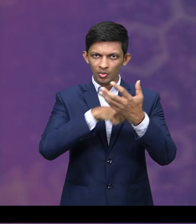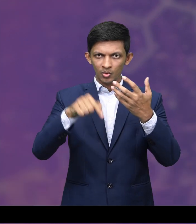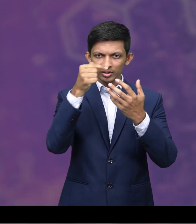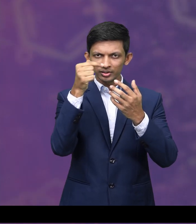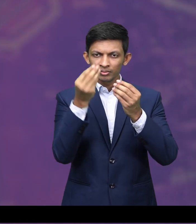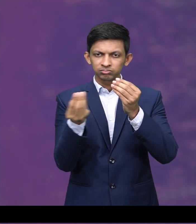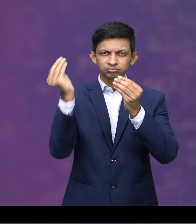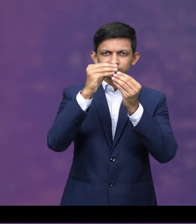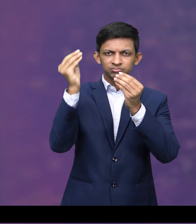ఎలక్ట్రోనెగటివిటీ.